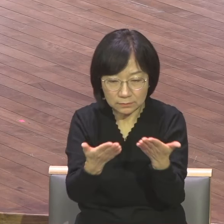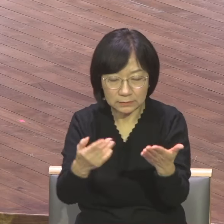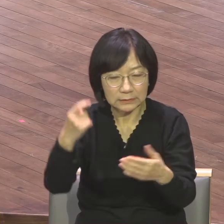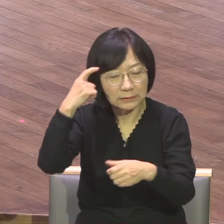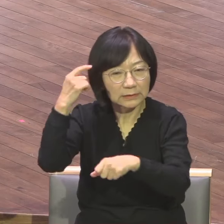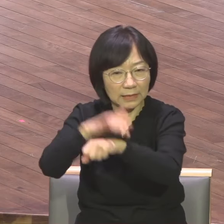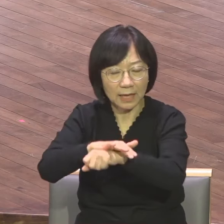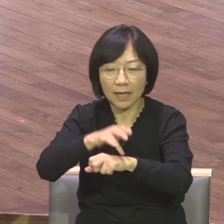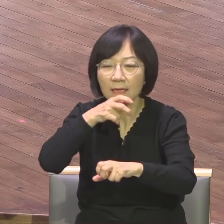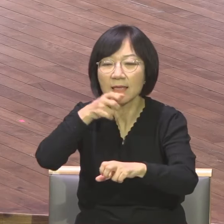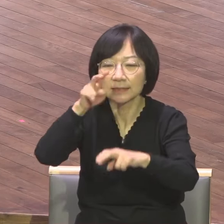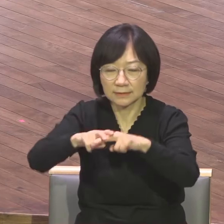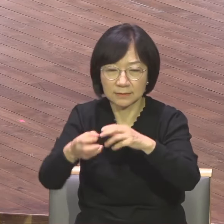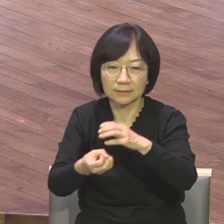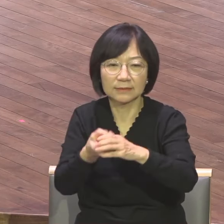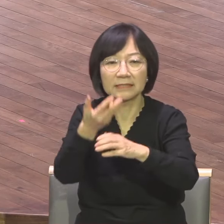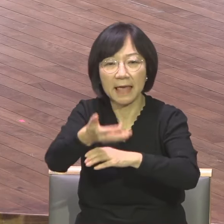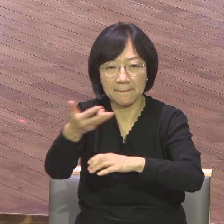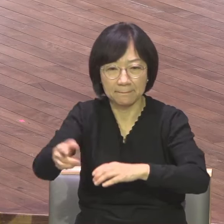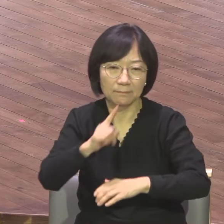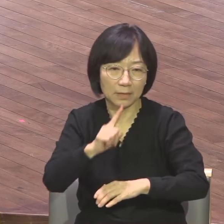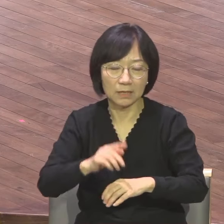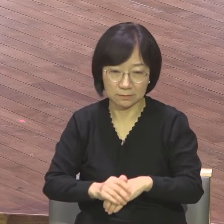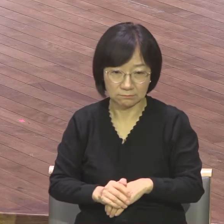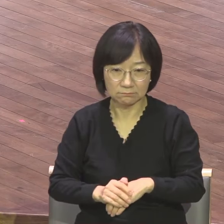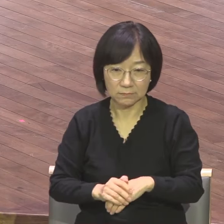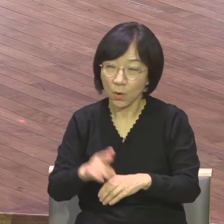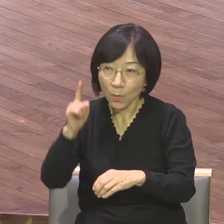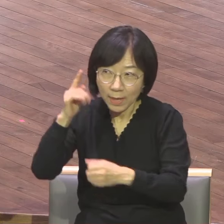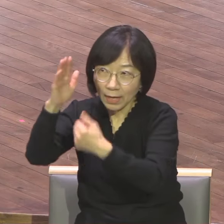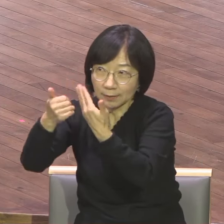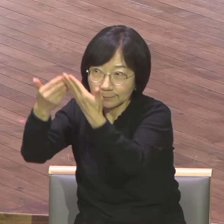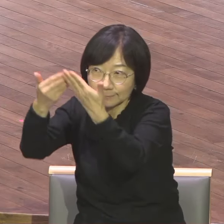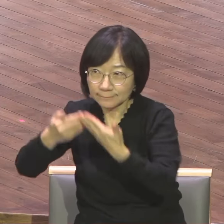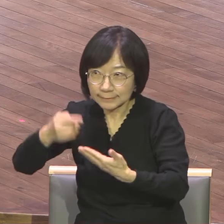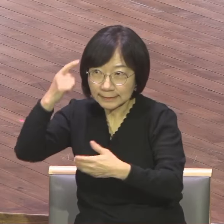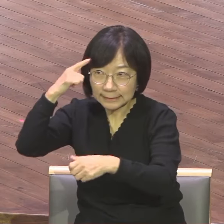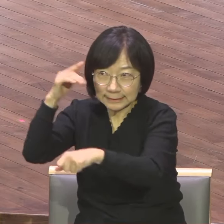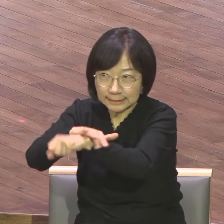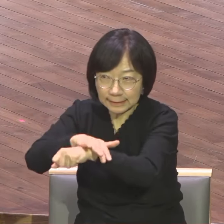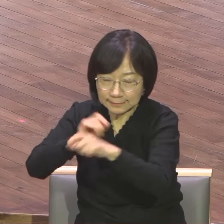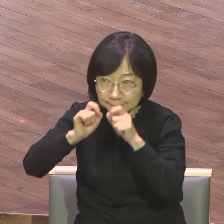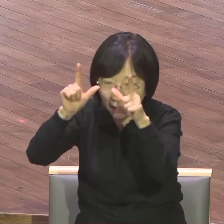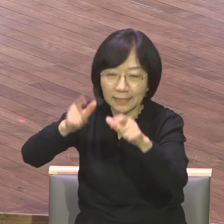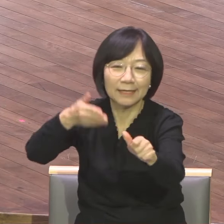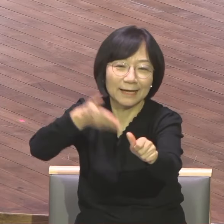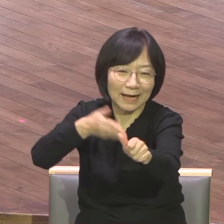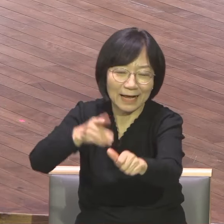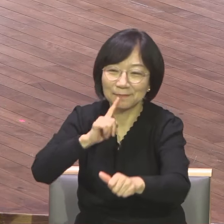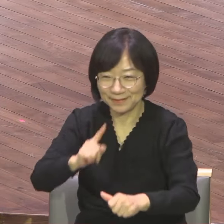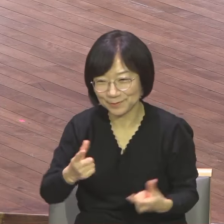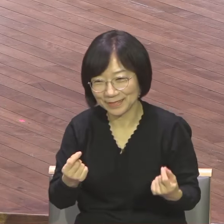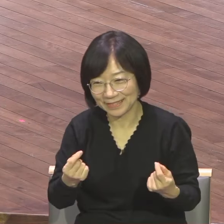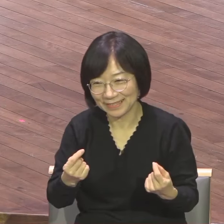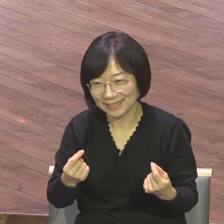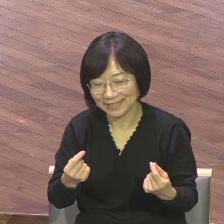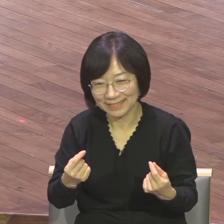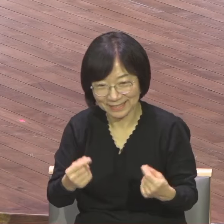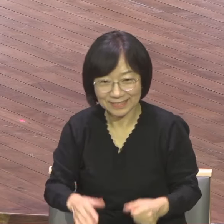자, 잠언을 통해서 하나님의 주시는 지혜를 깨달아라 그런 말이죠. 특별히 성경의